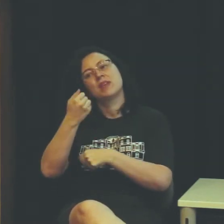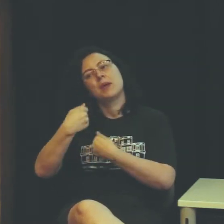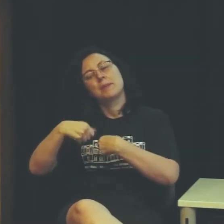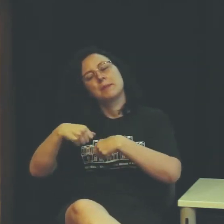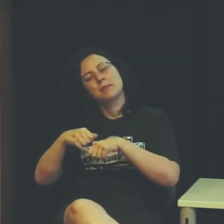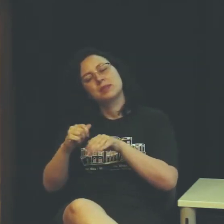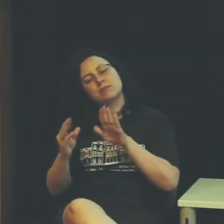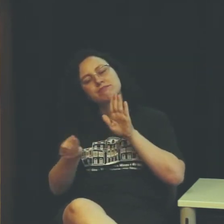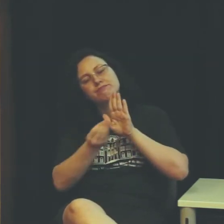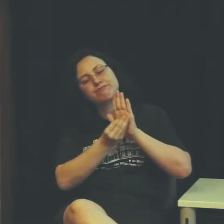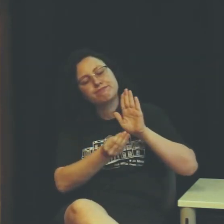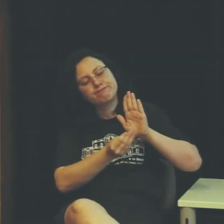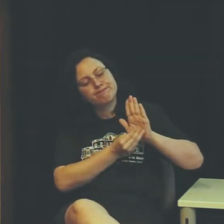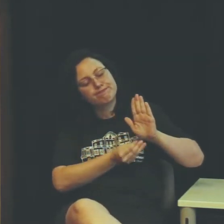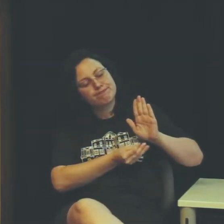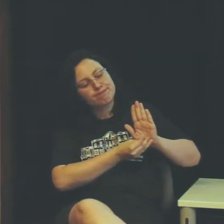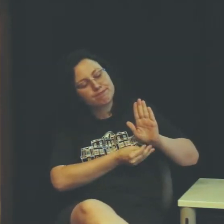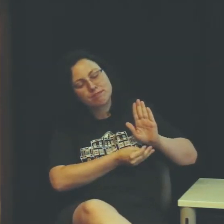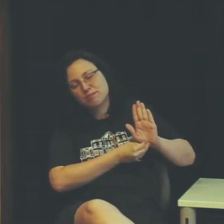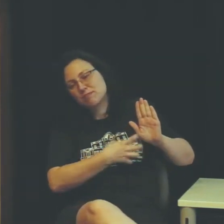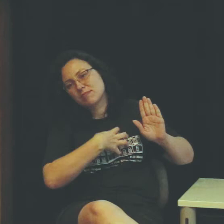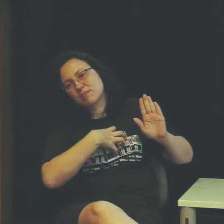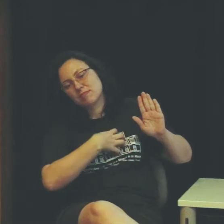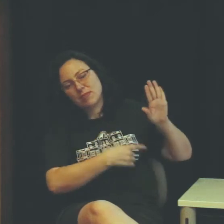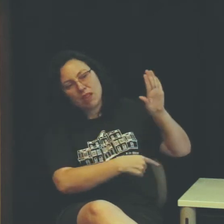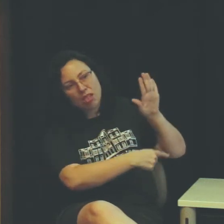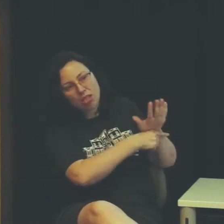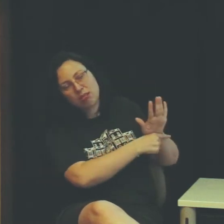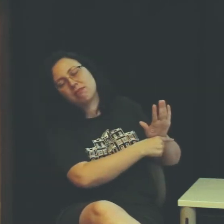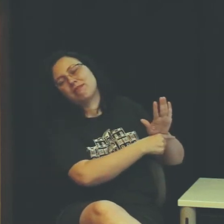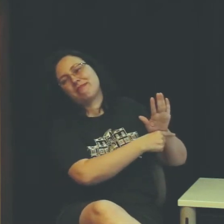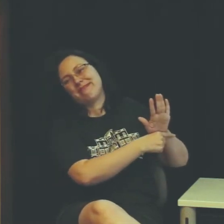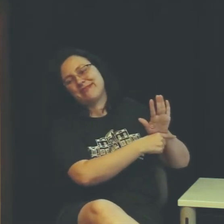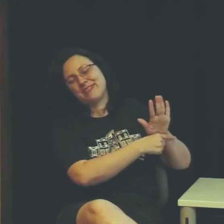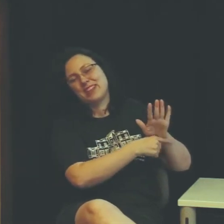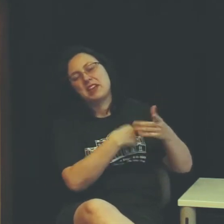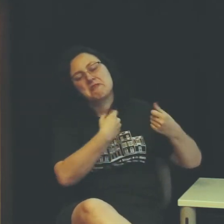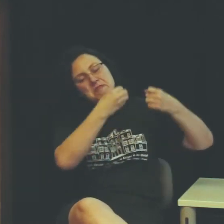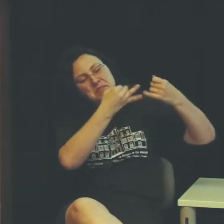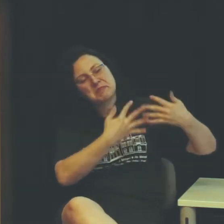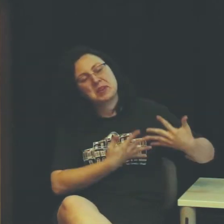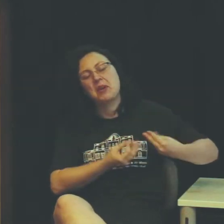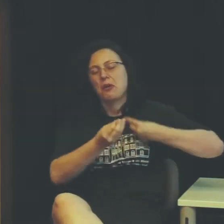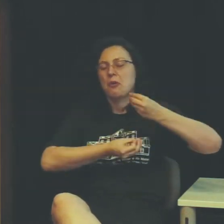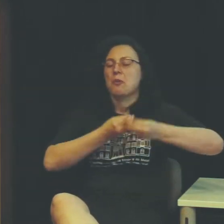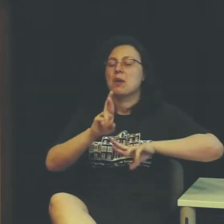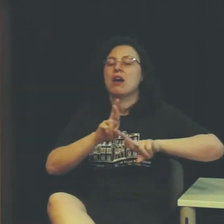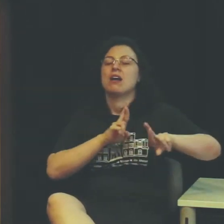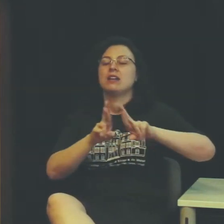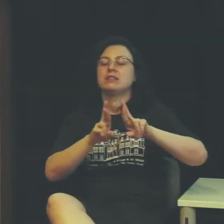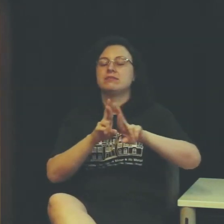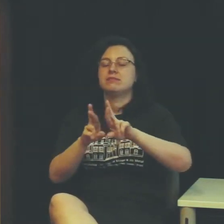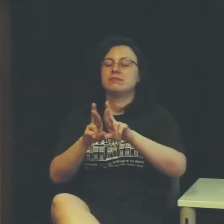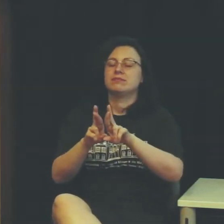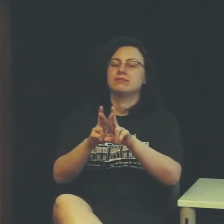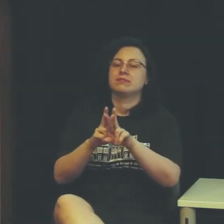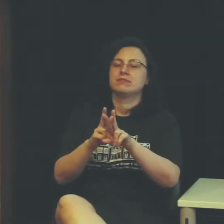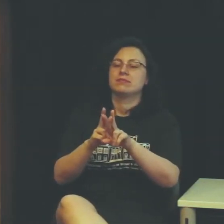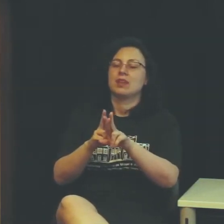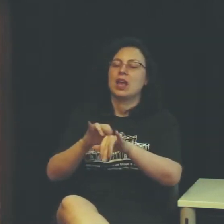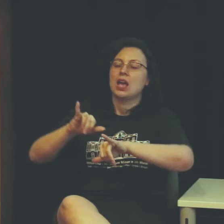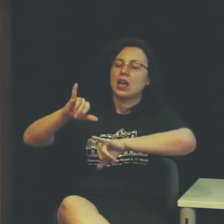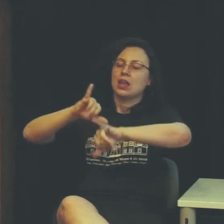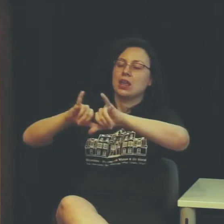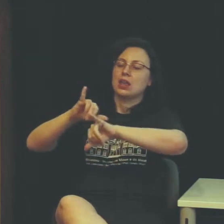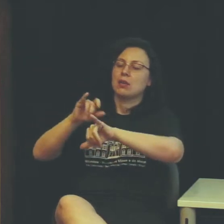deixando contribuições para a ciência. Então essa é a contribuição que eu deixei, explicando um pouquinho de qual foi a relação, né, do elemento